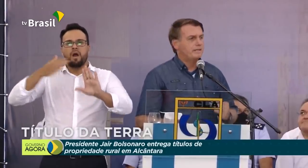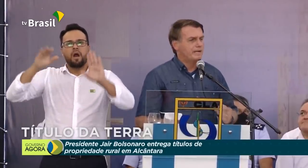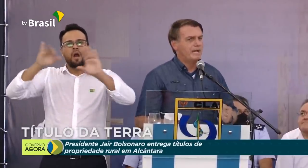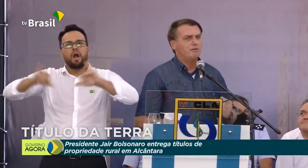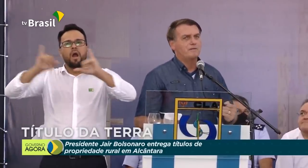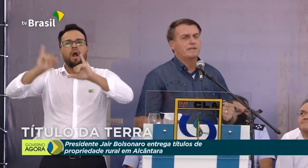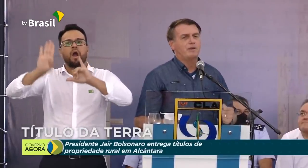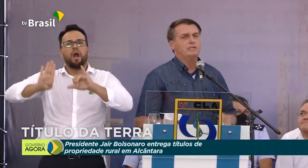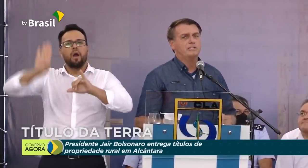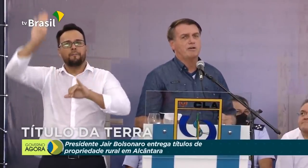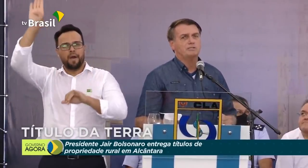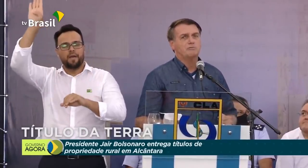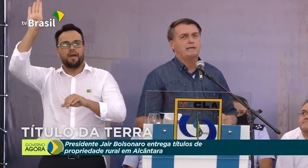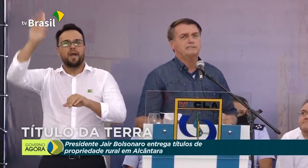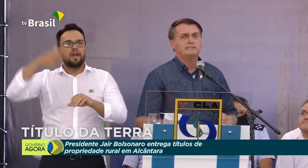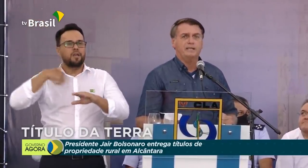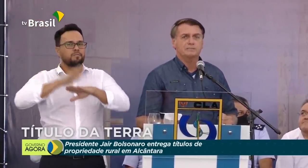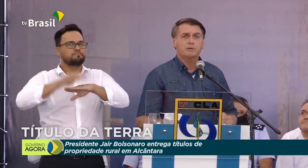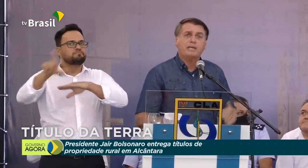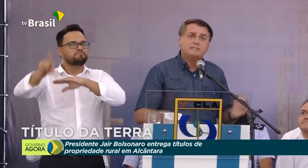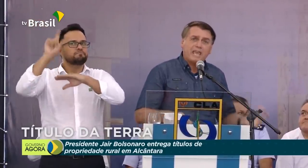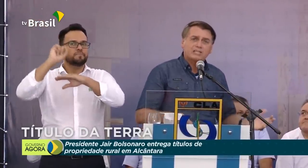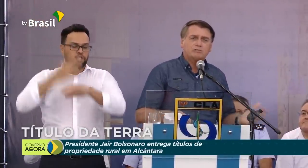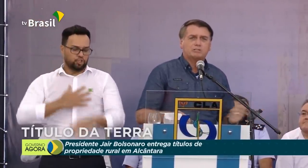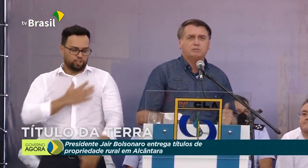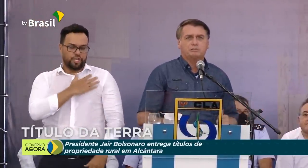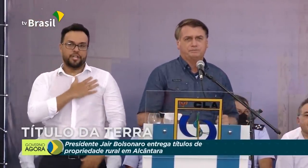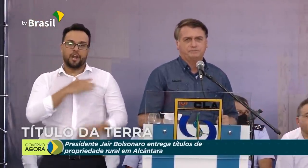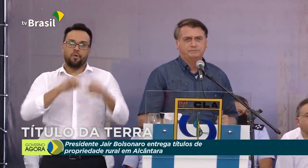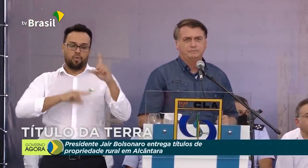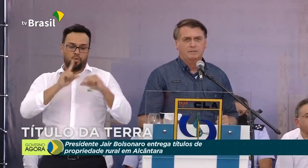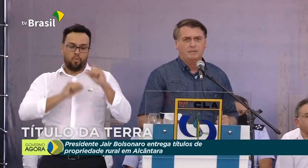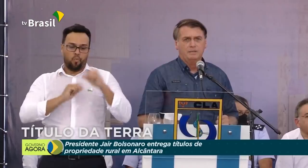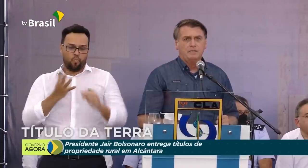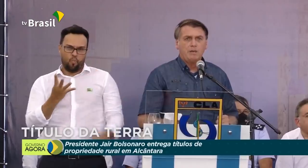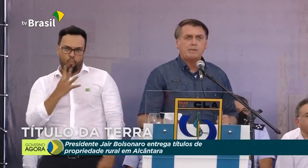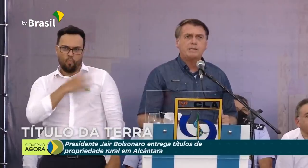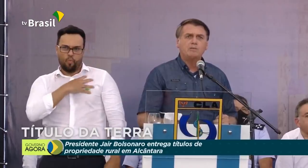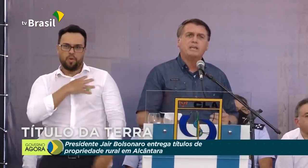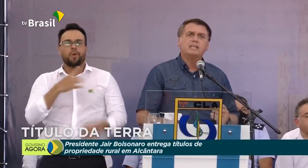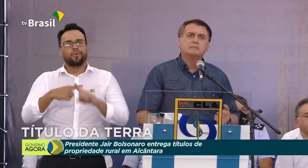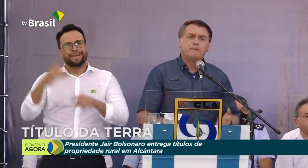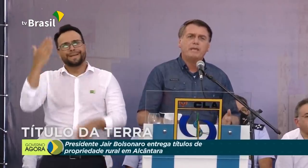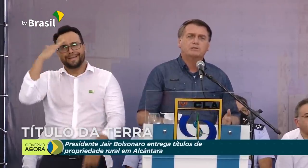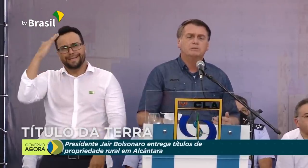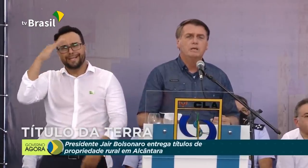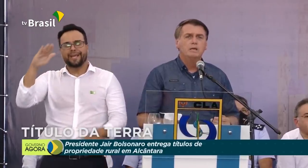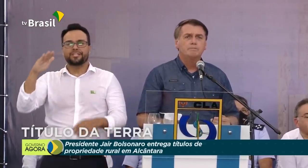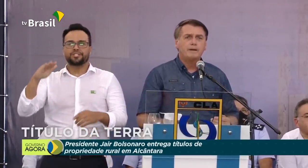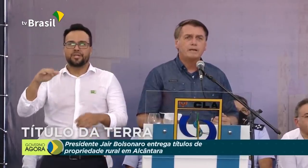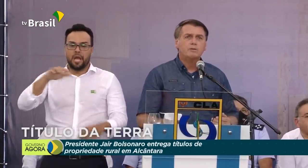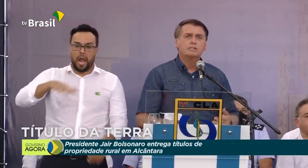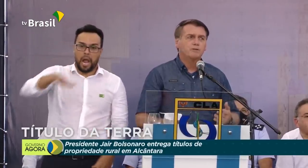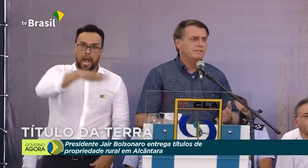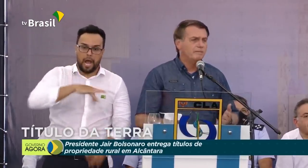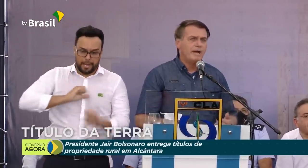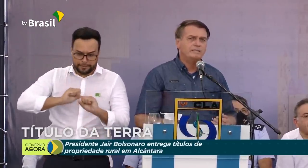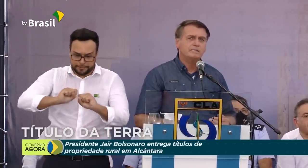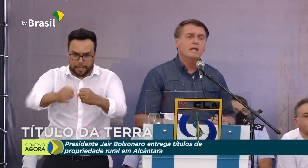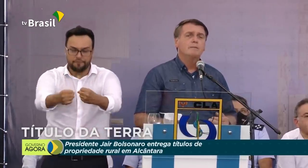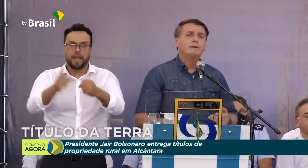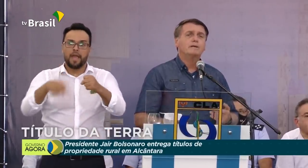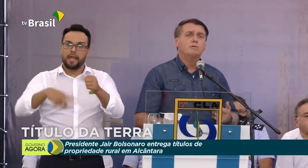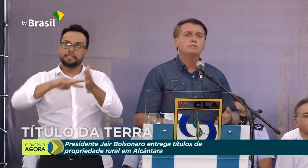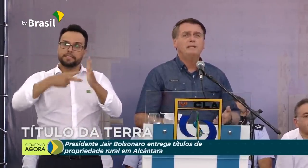Defesa será um oficial general de 4 estrelas, porque entende do assunto. E é um sinal de respeito para com as Forças